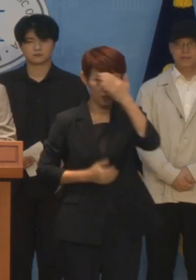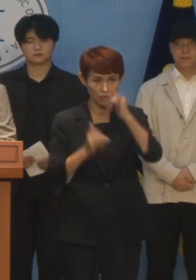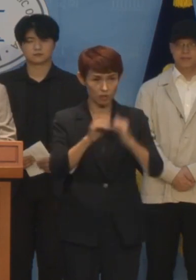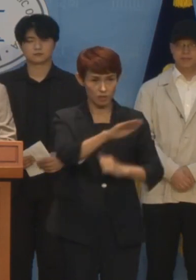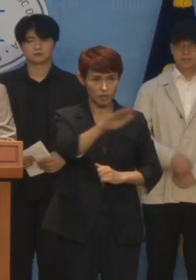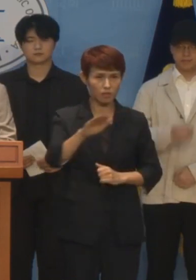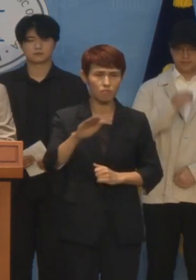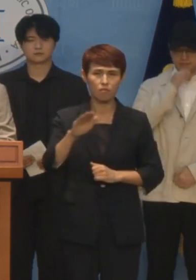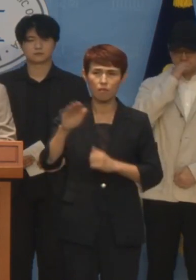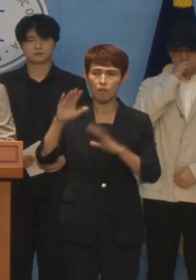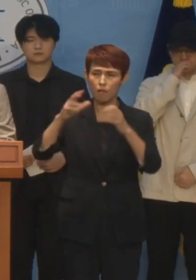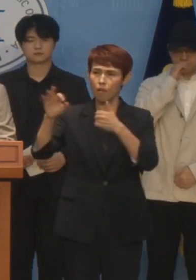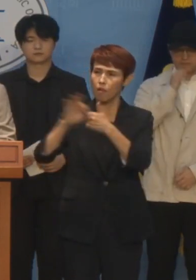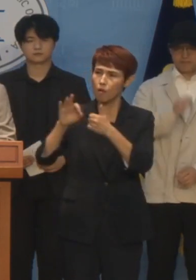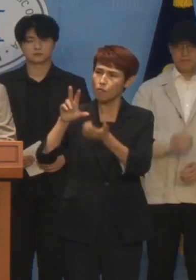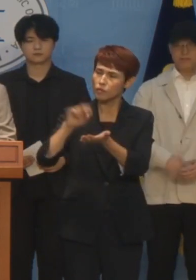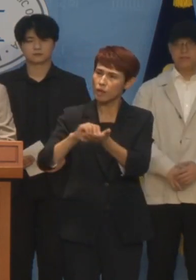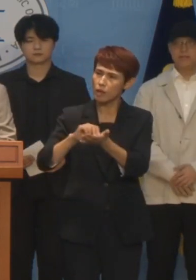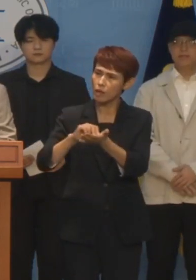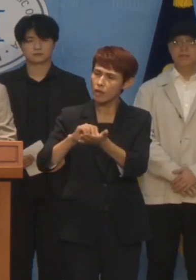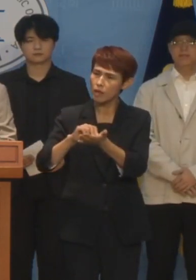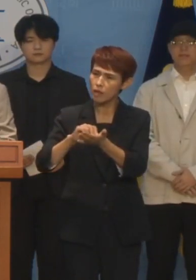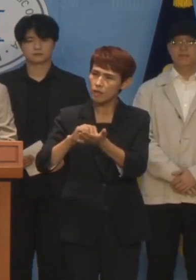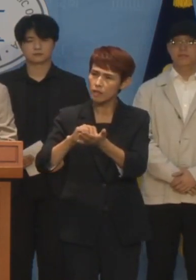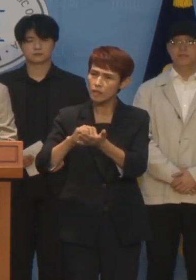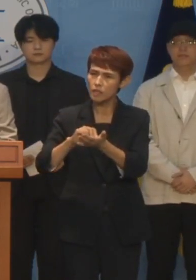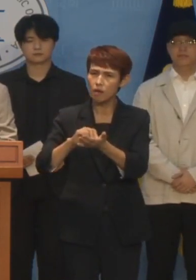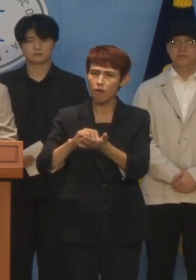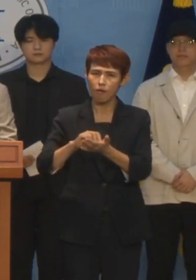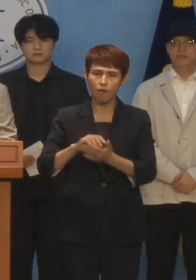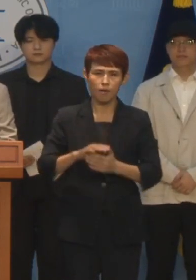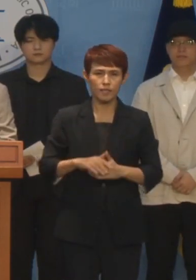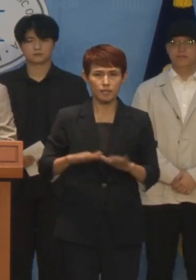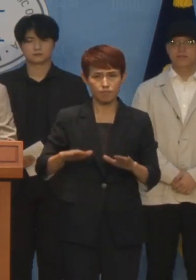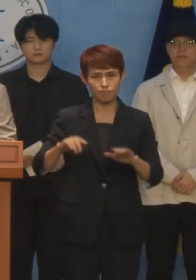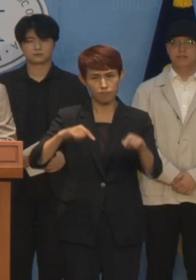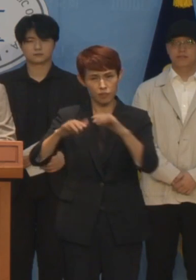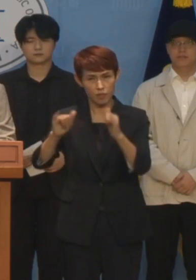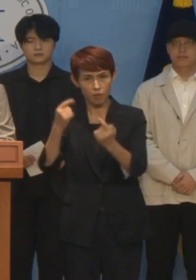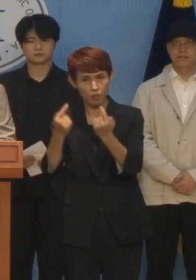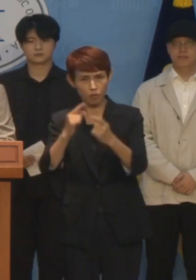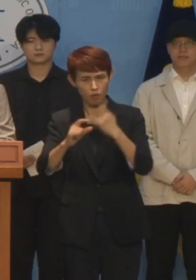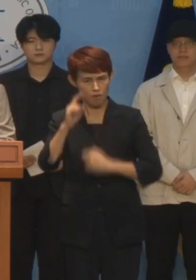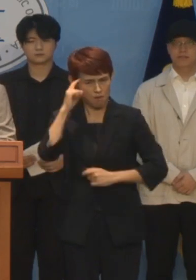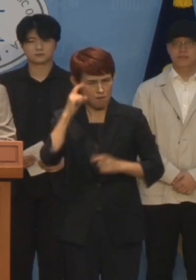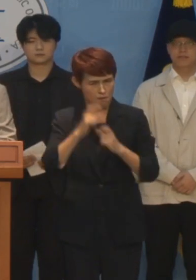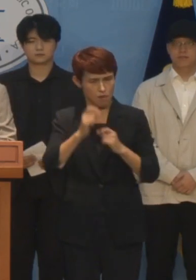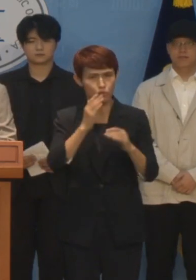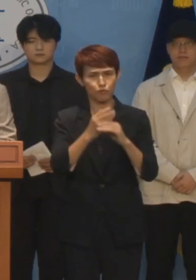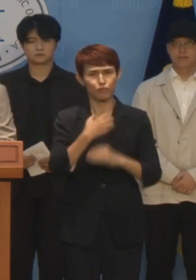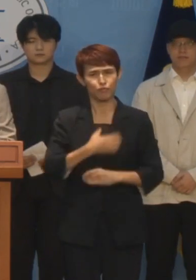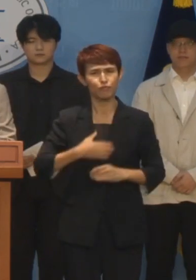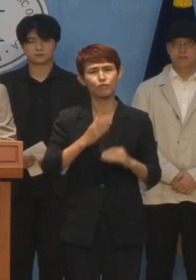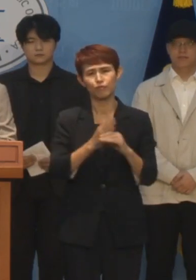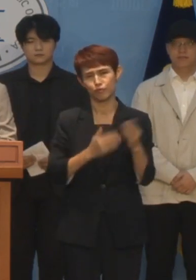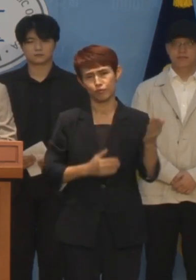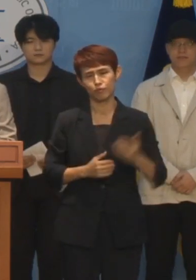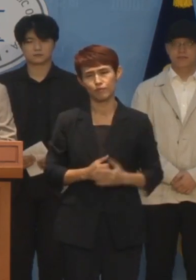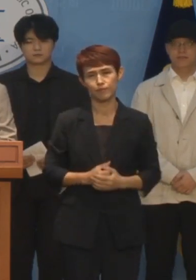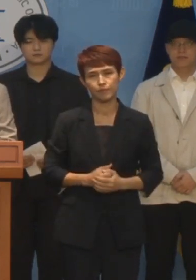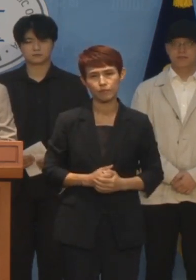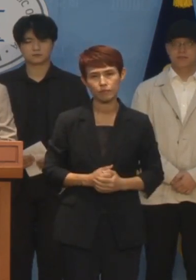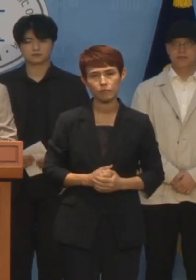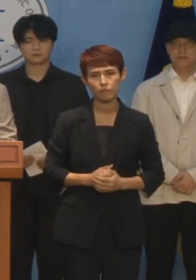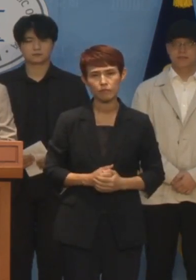다가올 연금의 문제를 지금 현실의 제도권보다 더 치열하게 고민하고 있고 더 치열하게 걱정하고 있습니다.